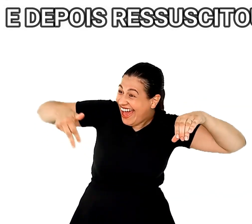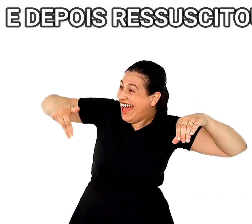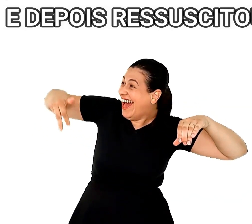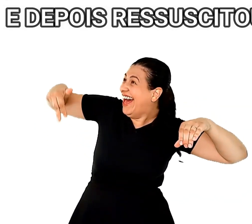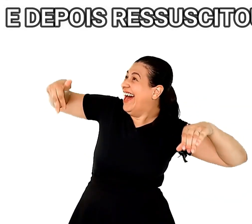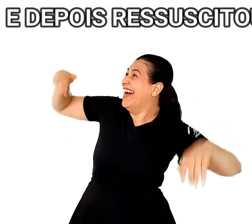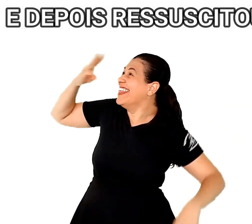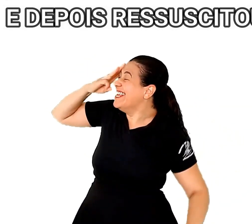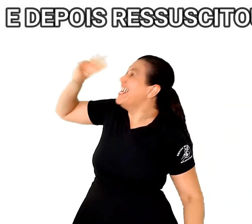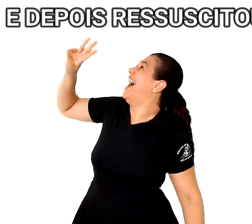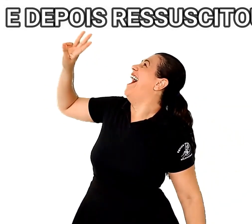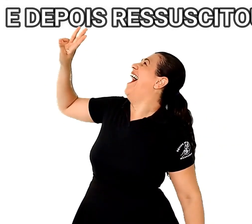depois